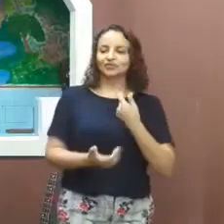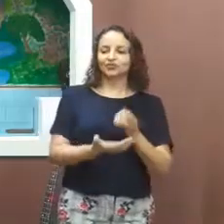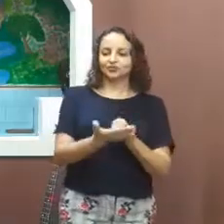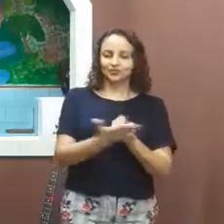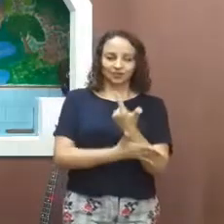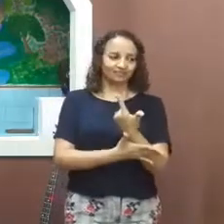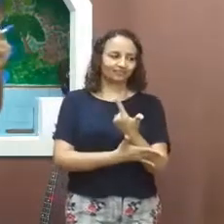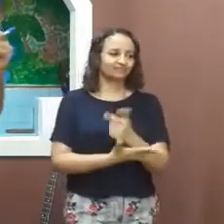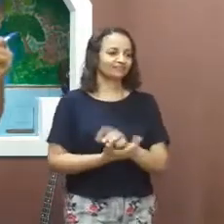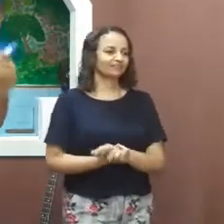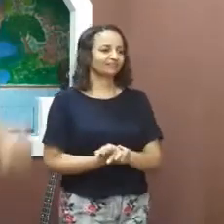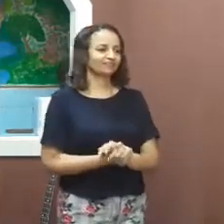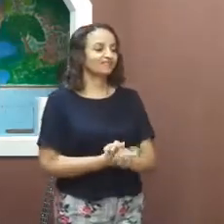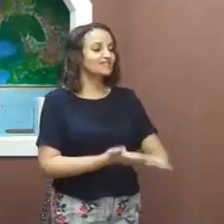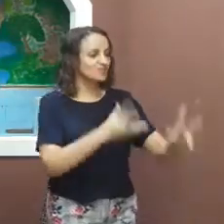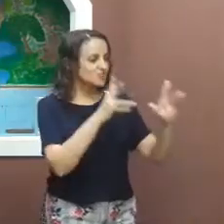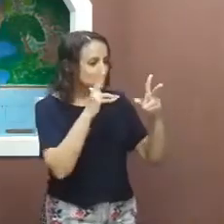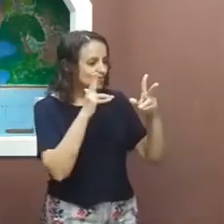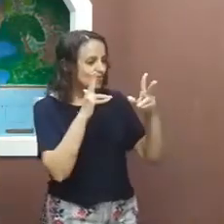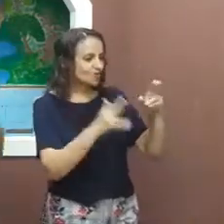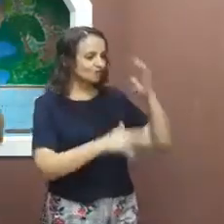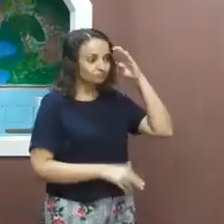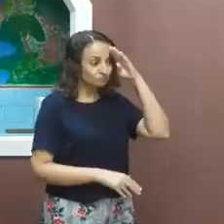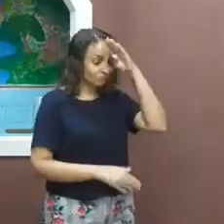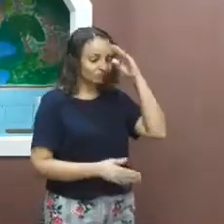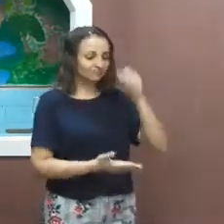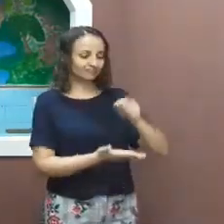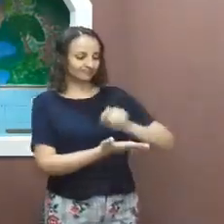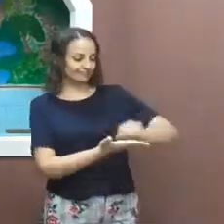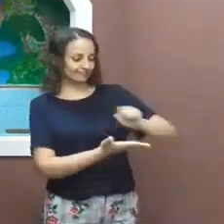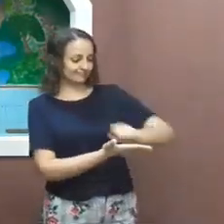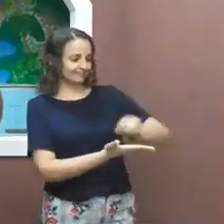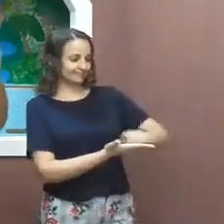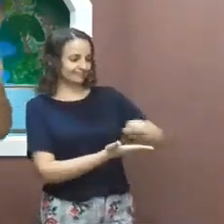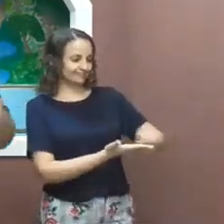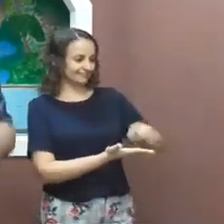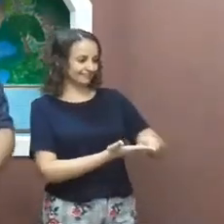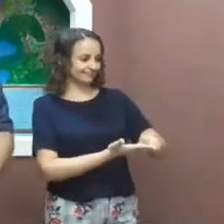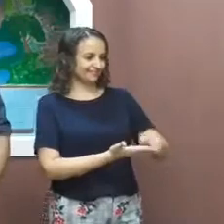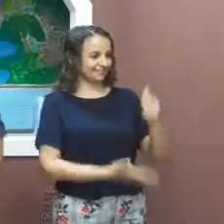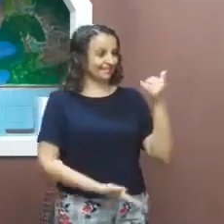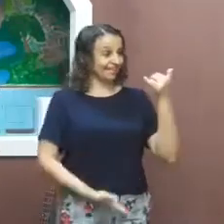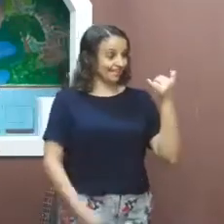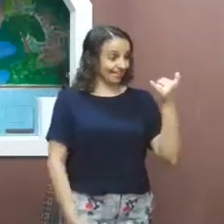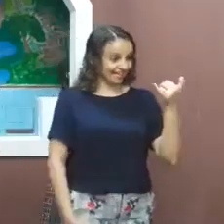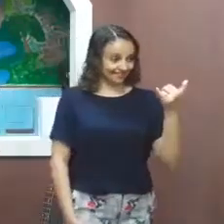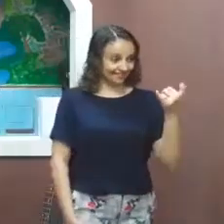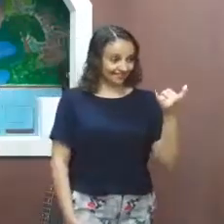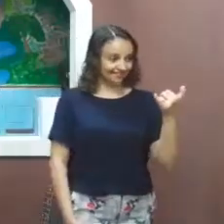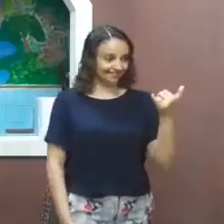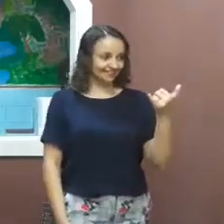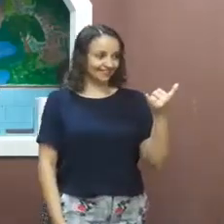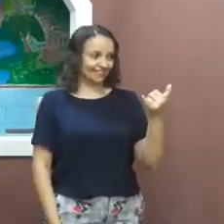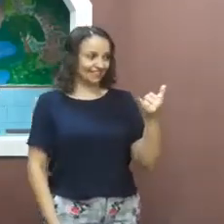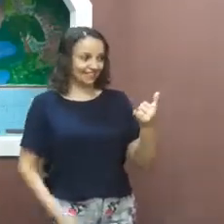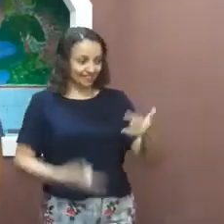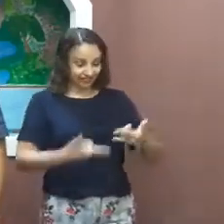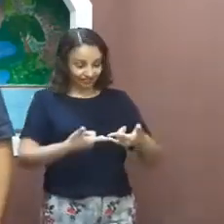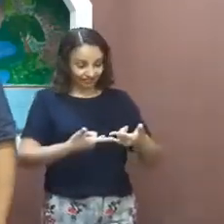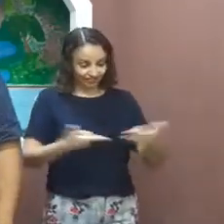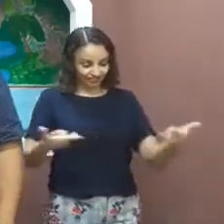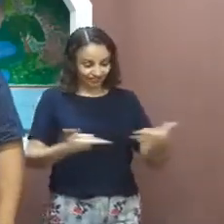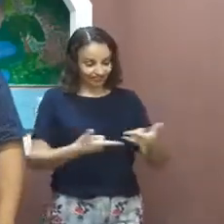caneta que ele assina. E uma caneta dessa, num cheque de